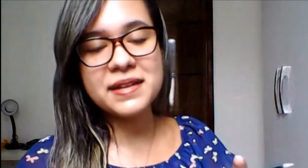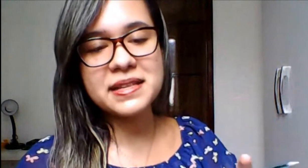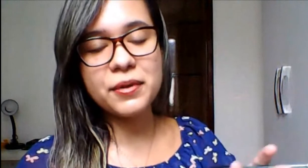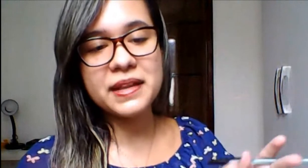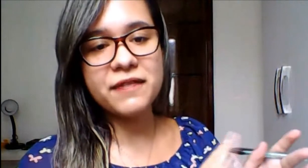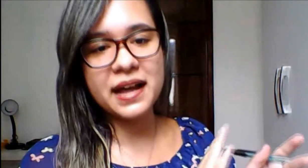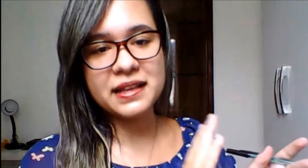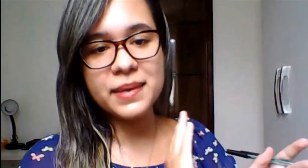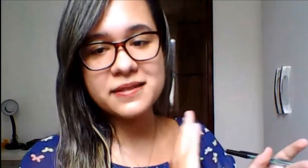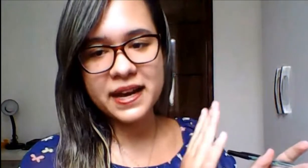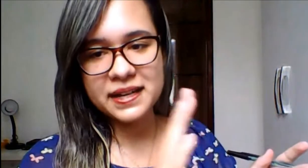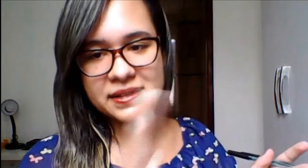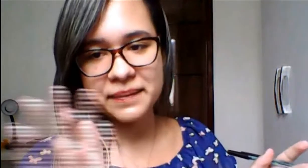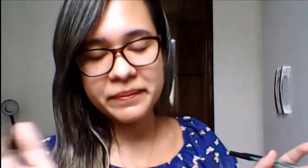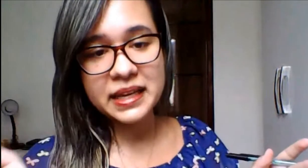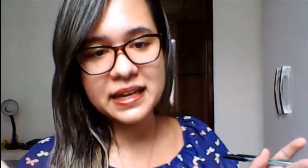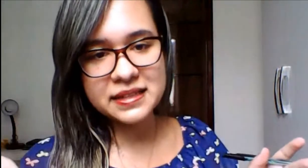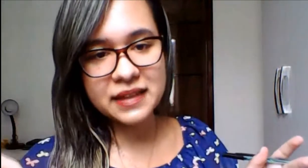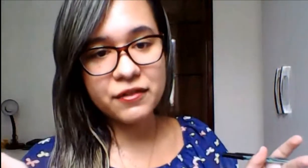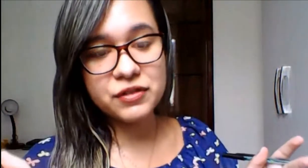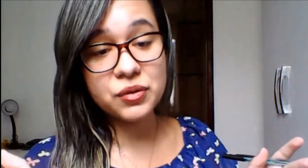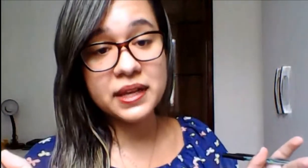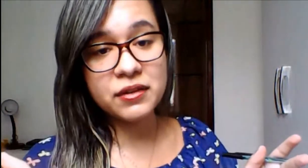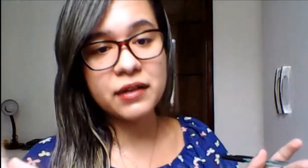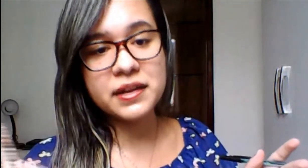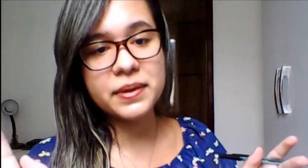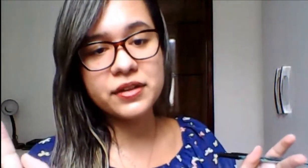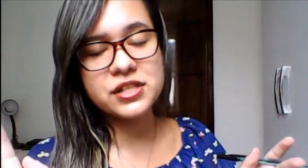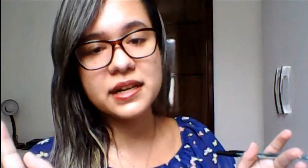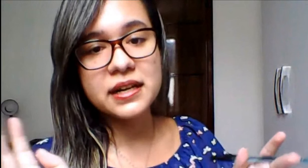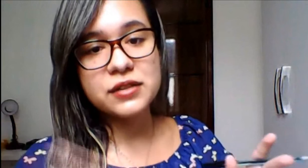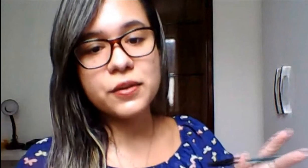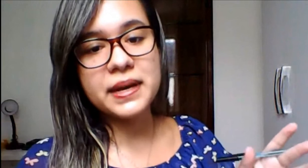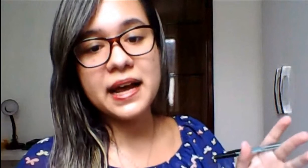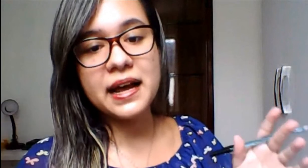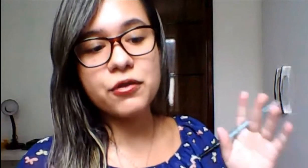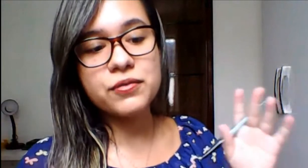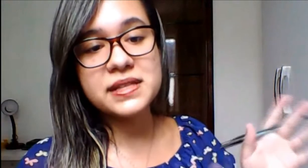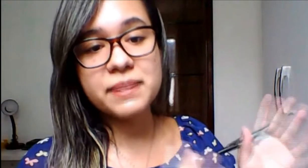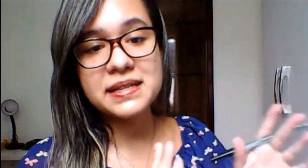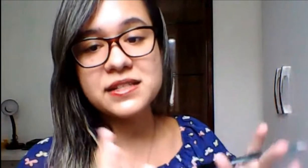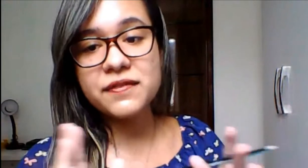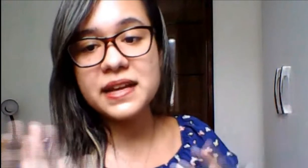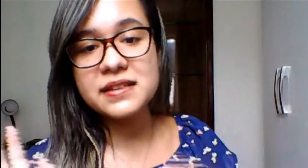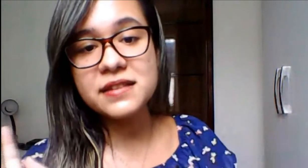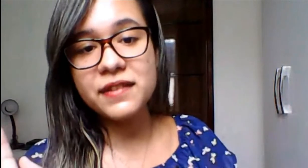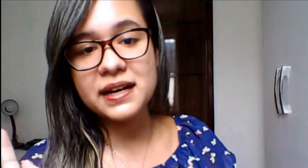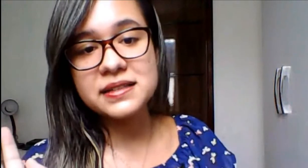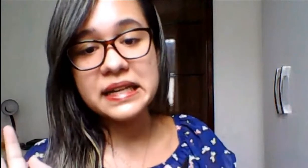exemplo de umas vacas que eles estavam estudando na aula de biologia, sobre algumas espécies diferentes de vacas.